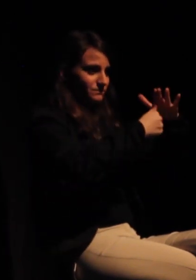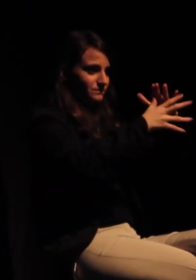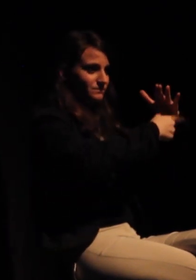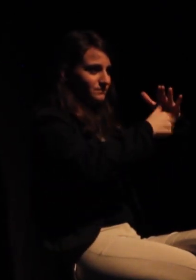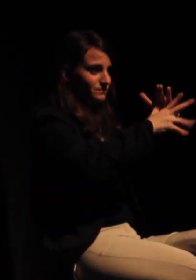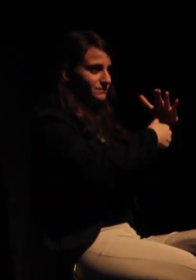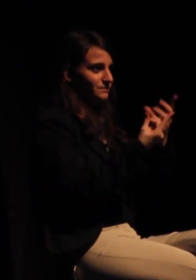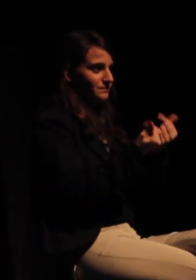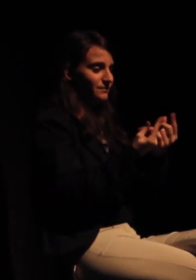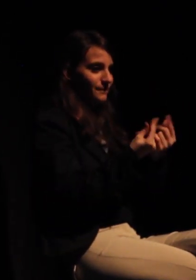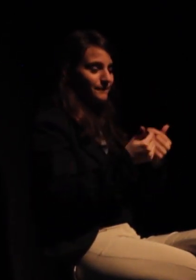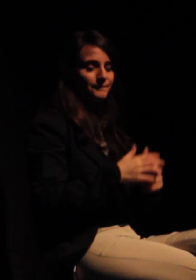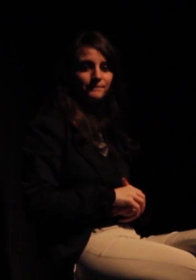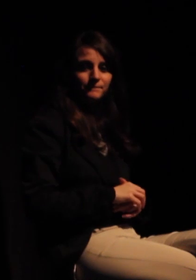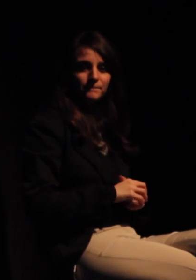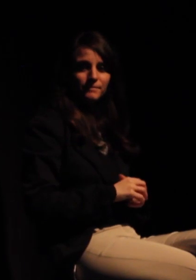O